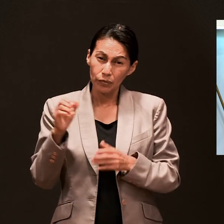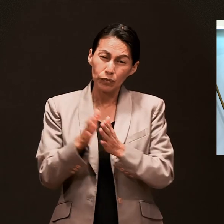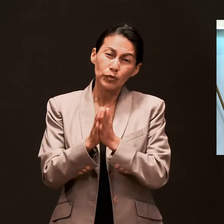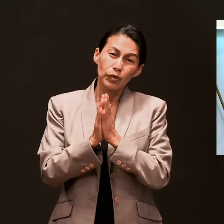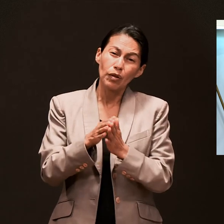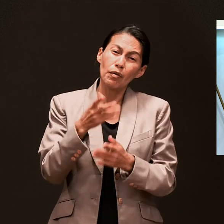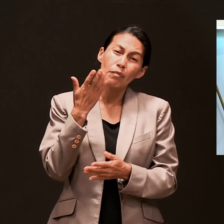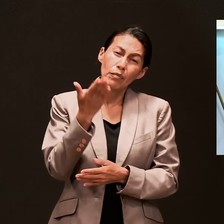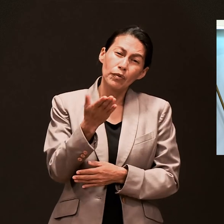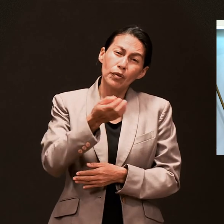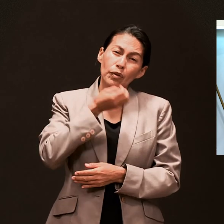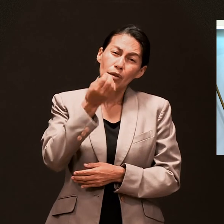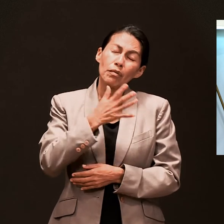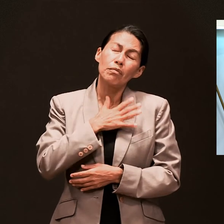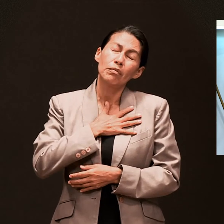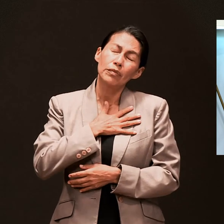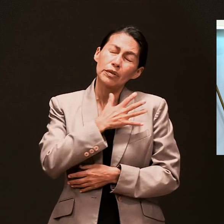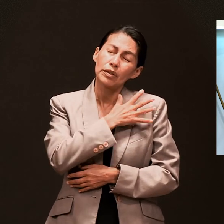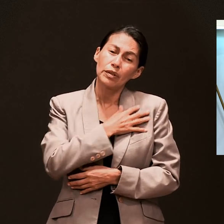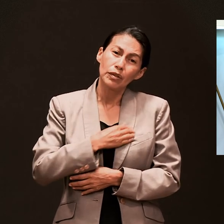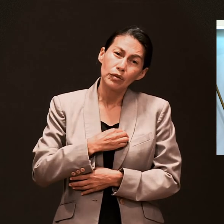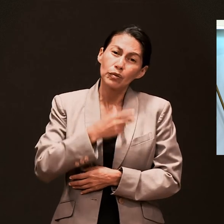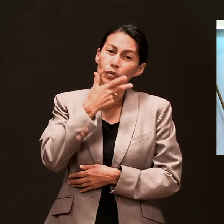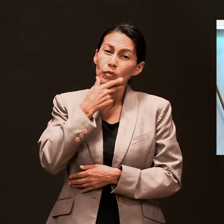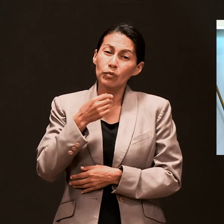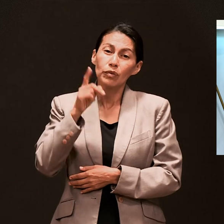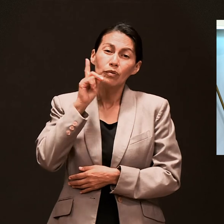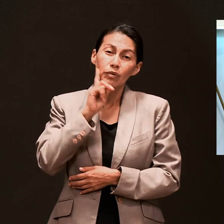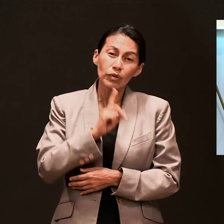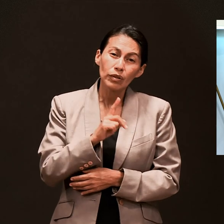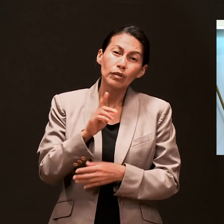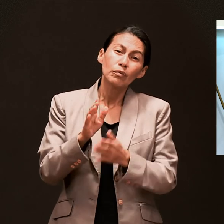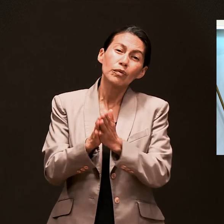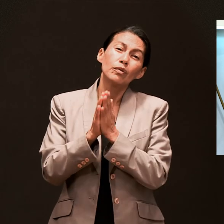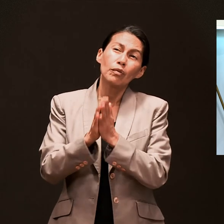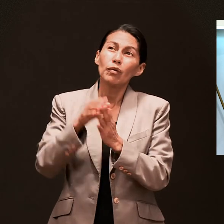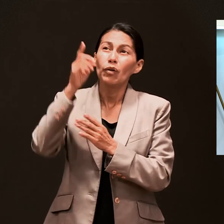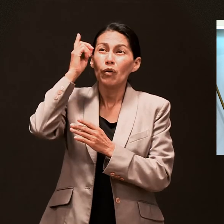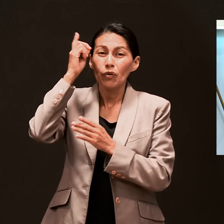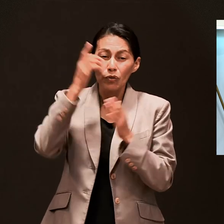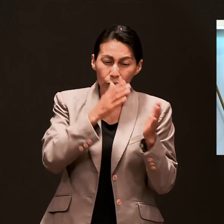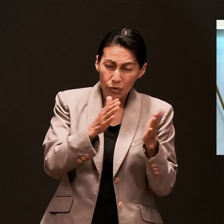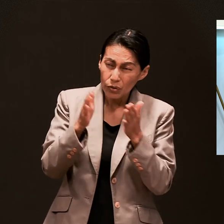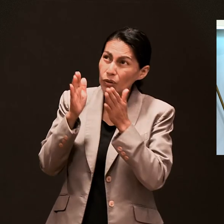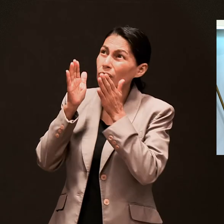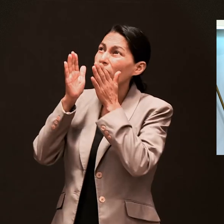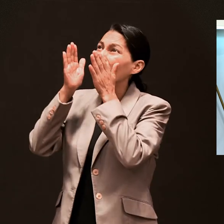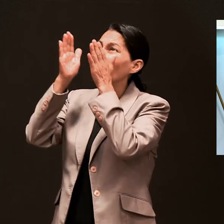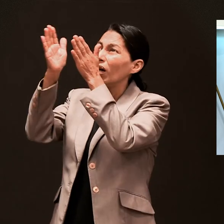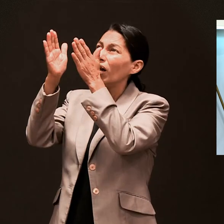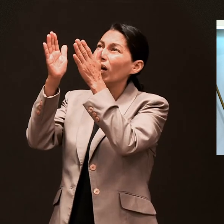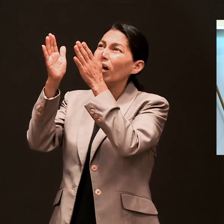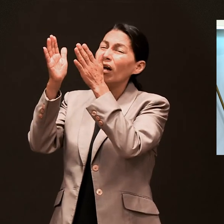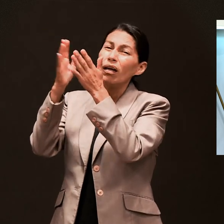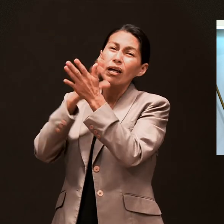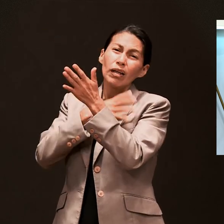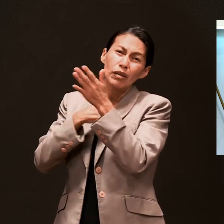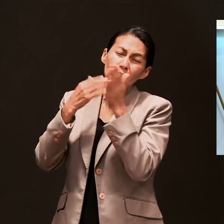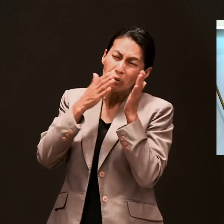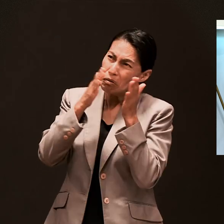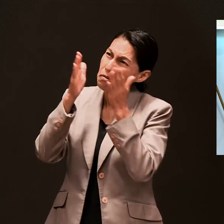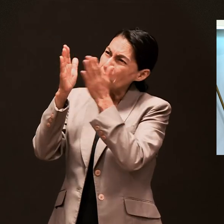Buenas noches pido oración por mis hijos e hijas para que vuelvan a Dios y hagan su voluntad